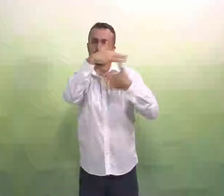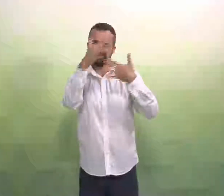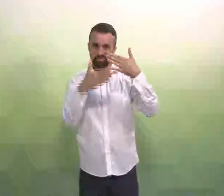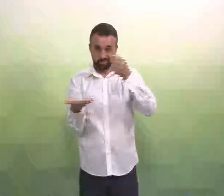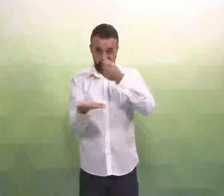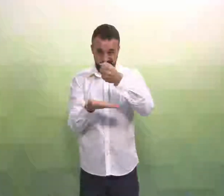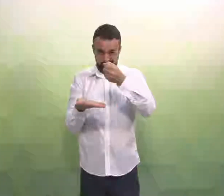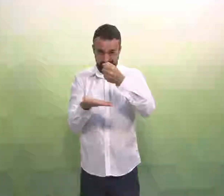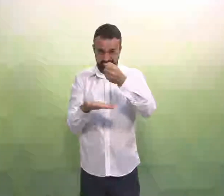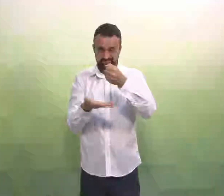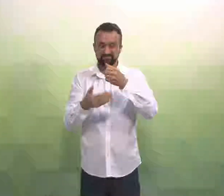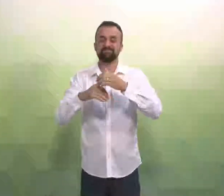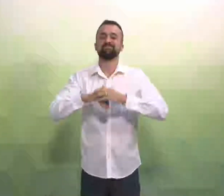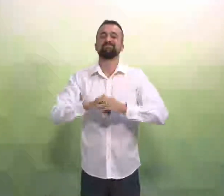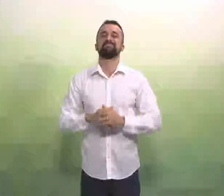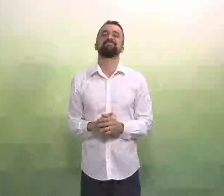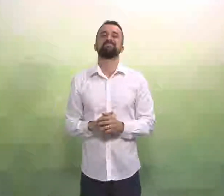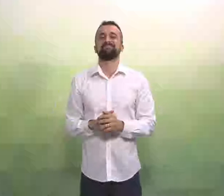básico de Libras.